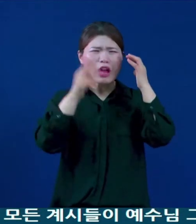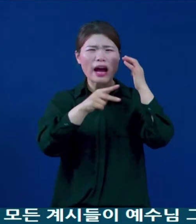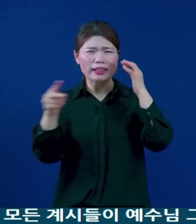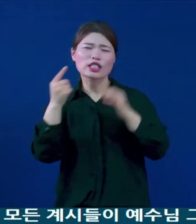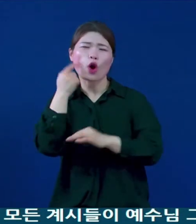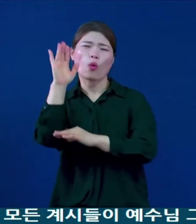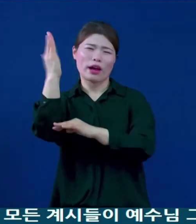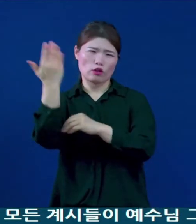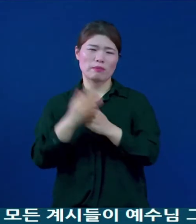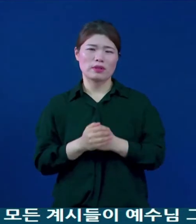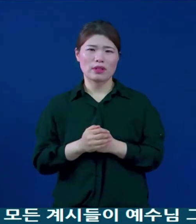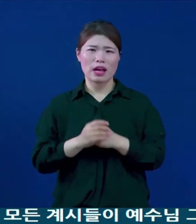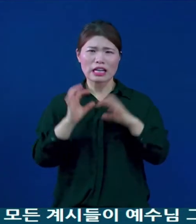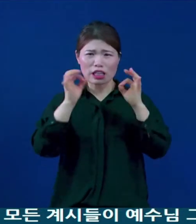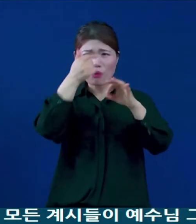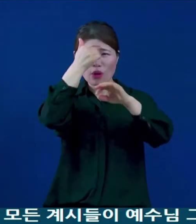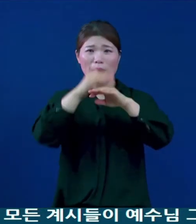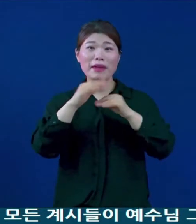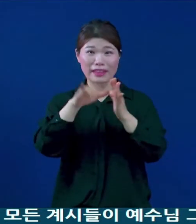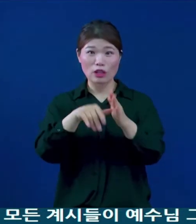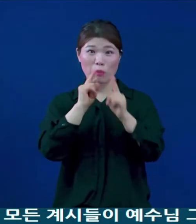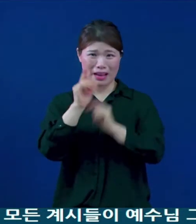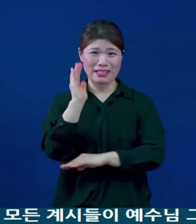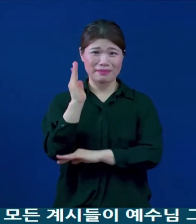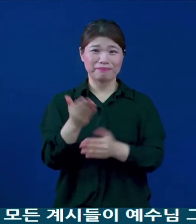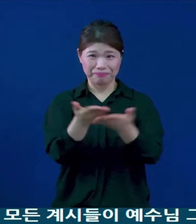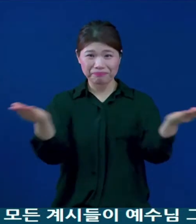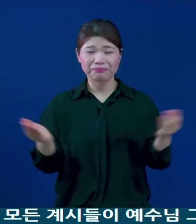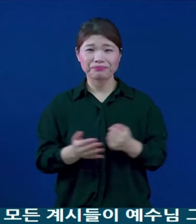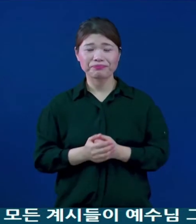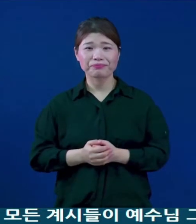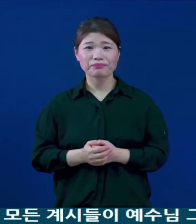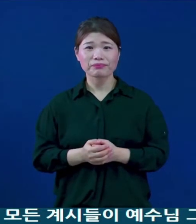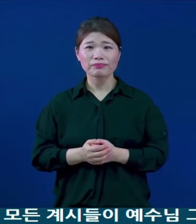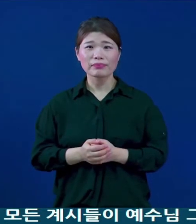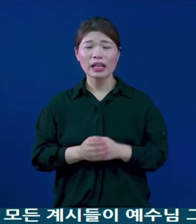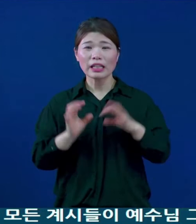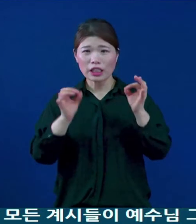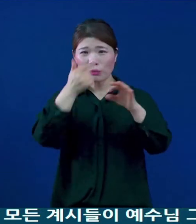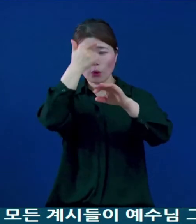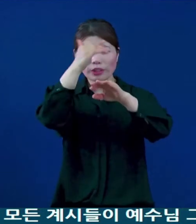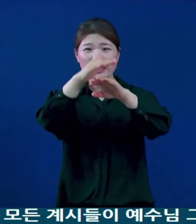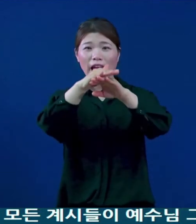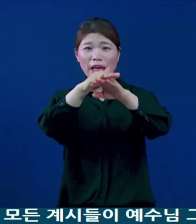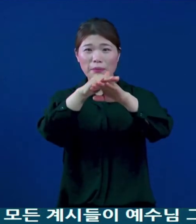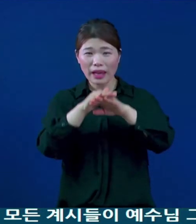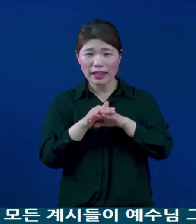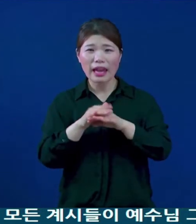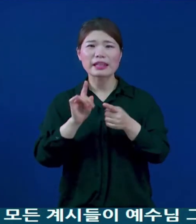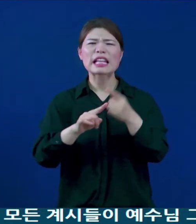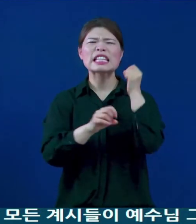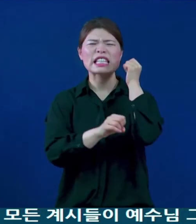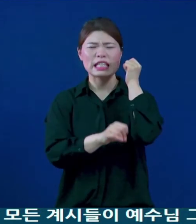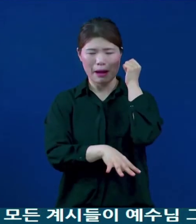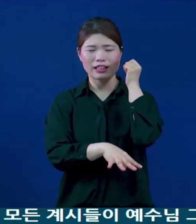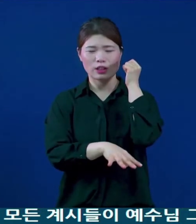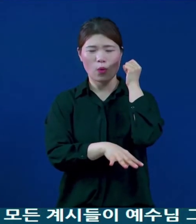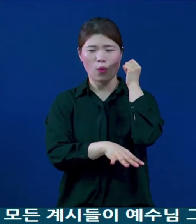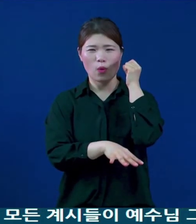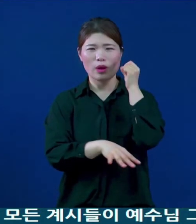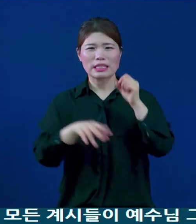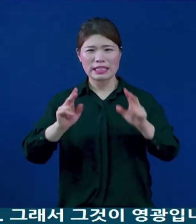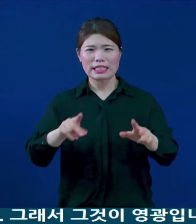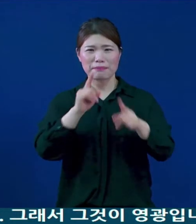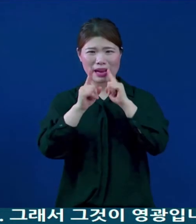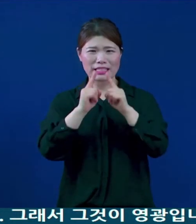금요일 날도 이 말씀을 많이 드렸기 때문에 금요 말씀 기반 위에 오늘 말씀을 듣는 중년의 가족들은 그 믿음의 깊이가